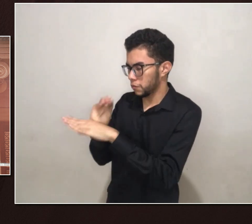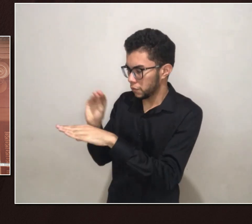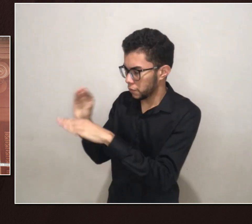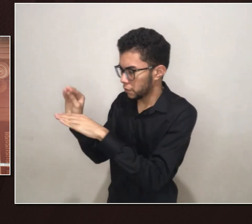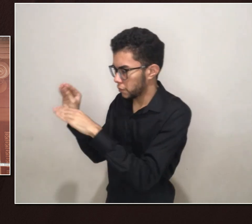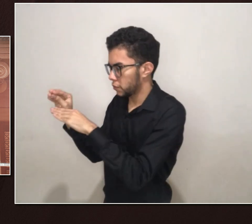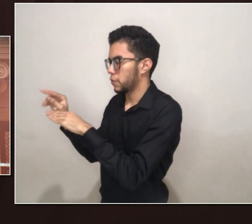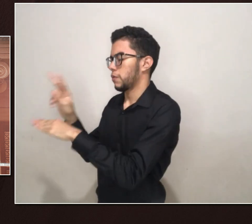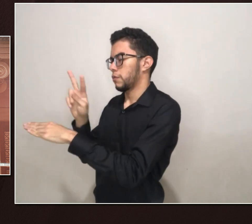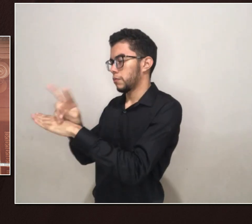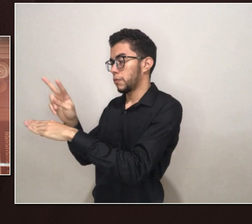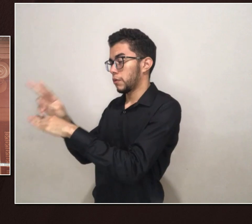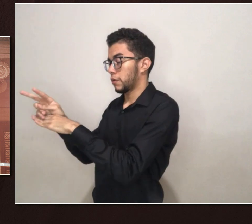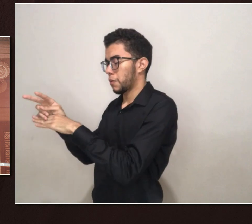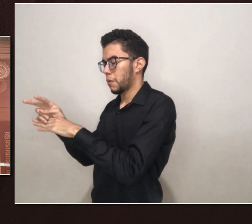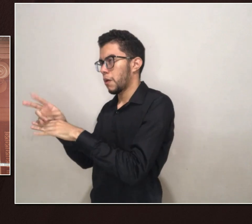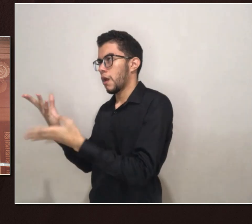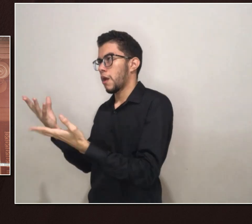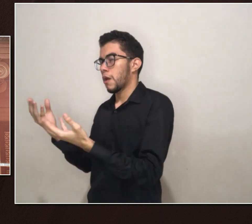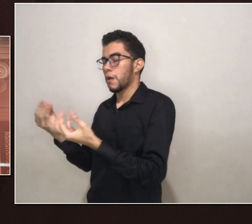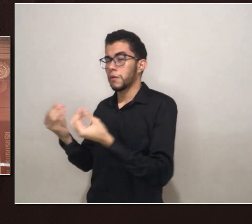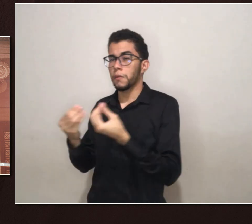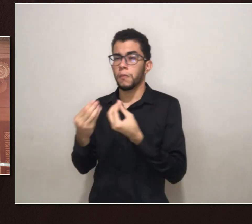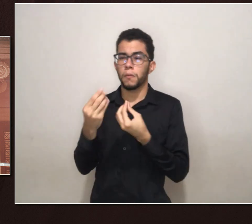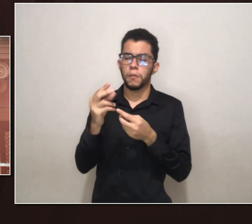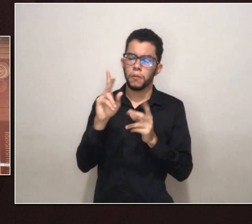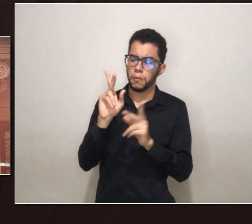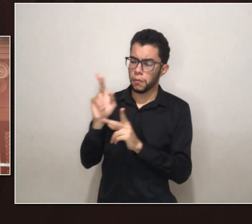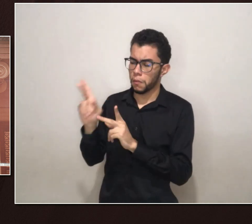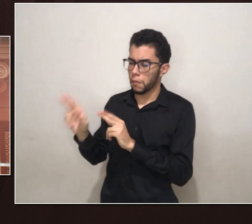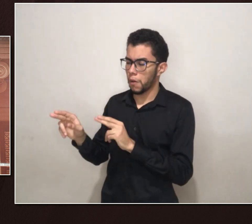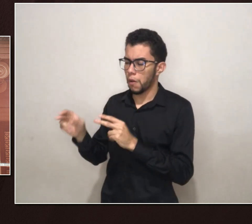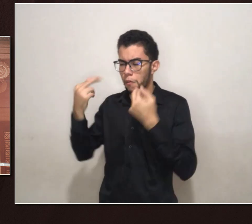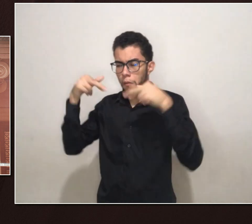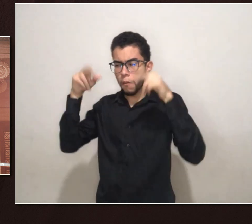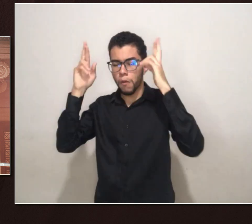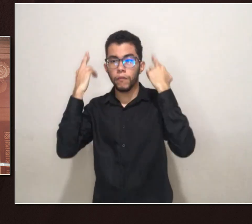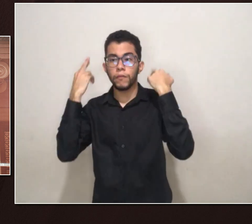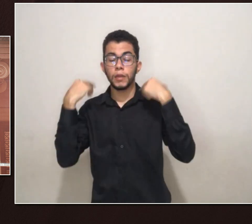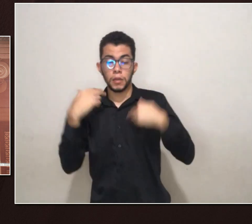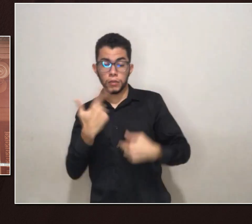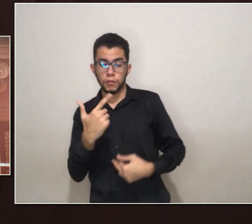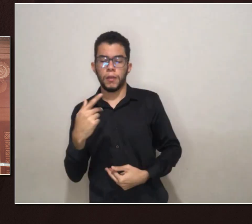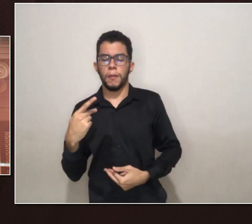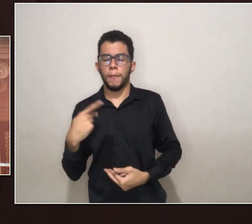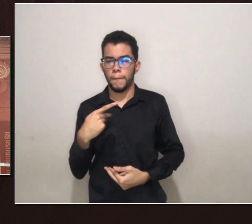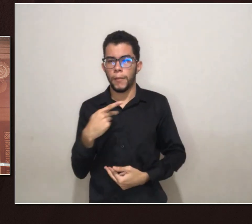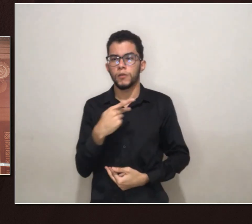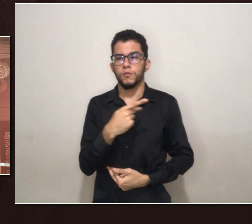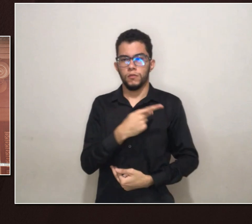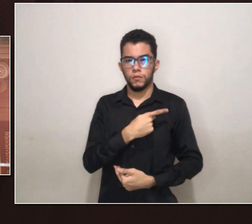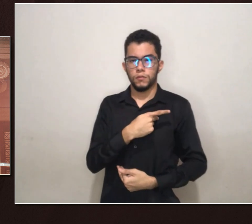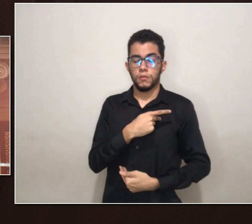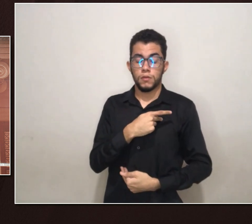sem pastor. E ele envolve os discípulos para trabalhar no